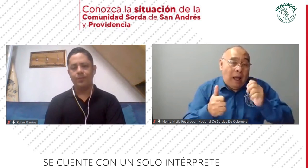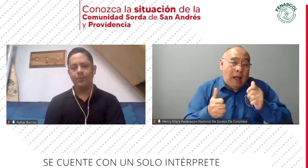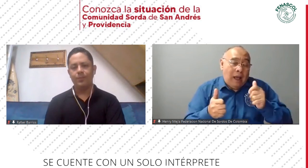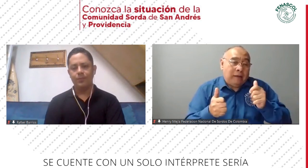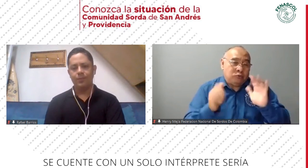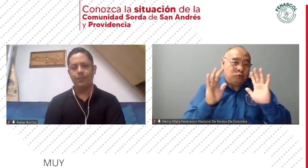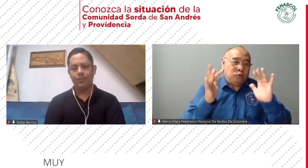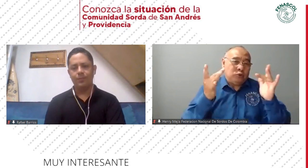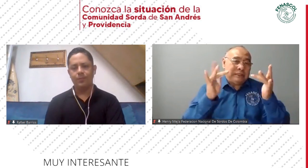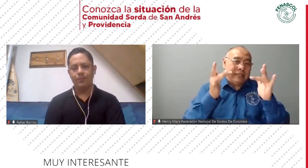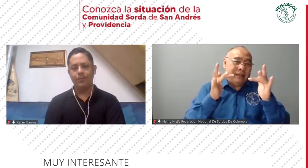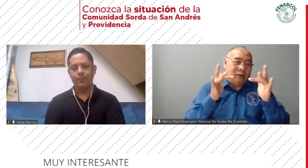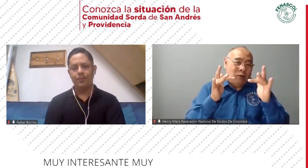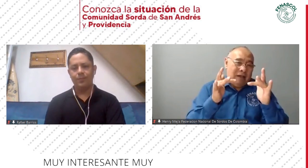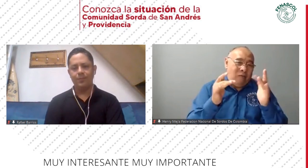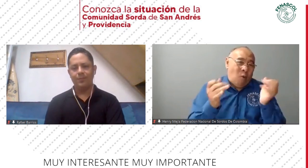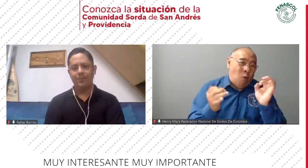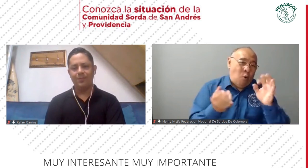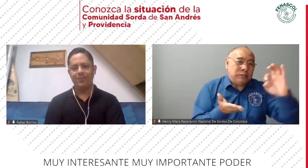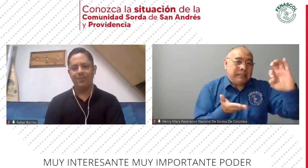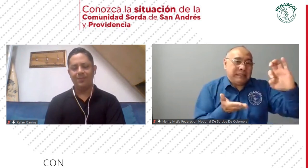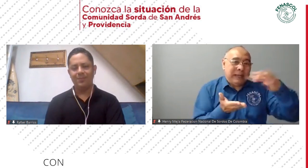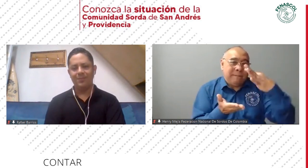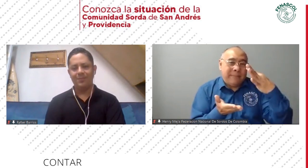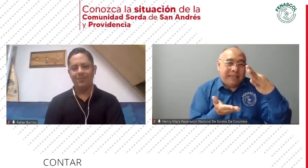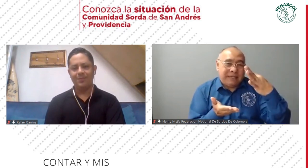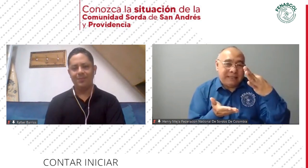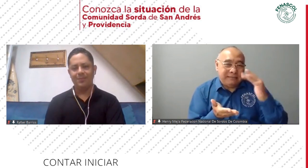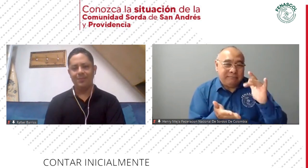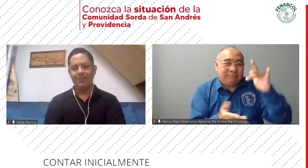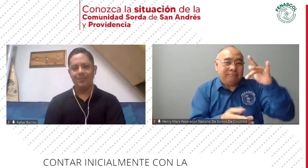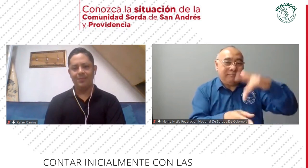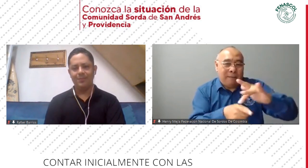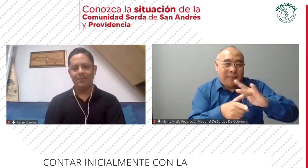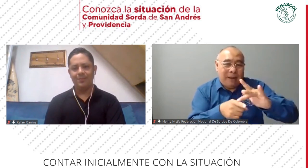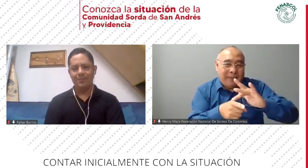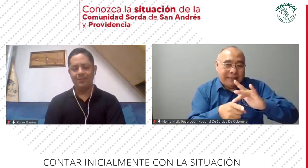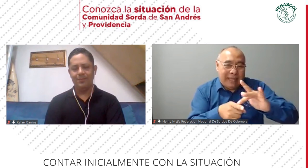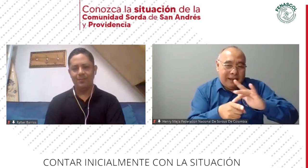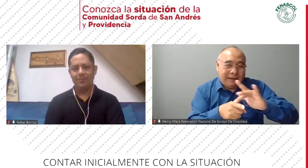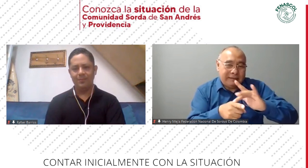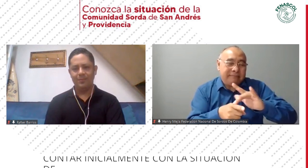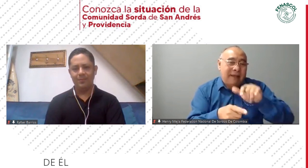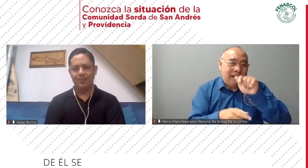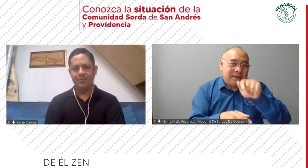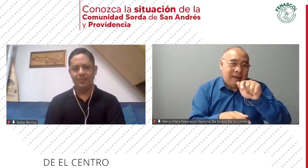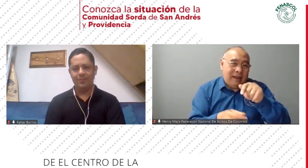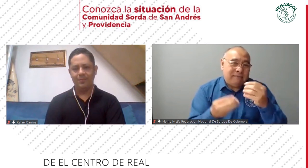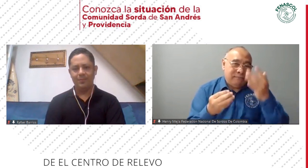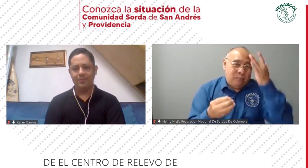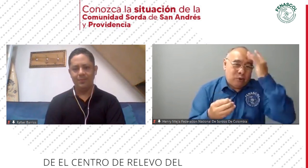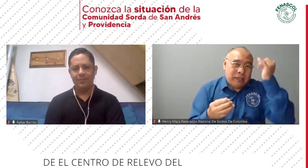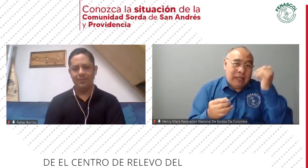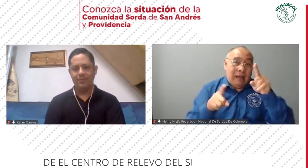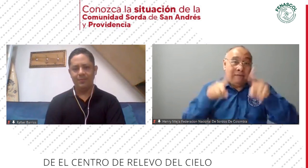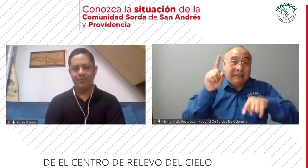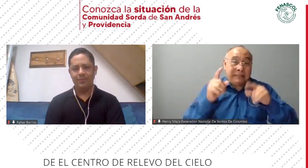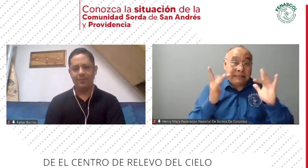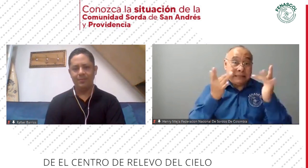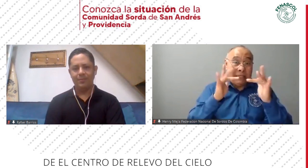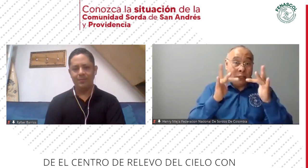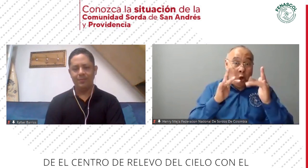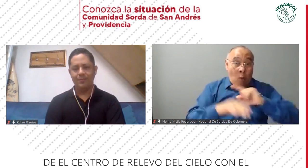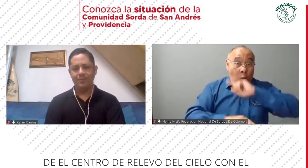sería muy interesante muy importante poder contar inicialmente con la situación del centro de relevo del cielo